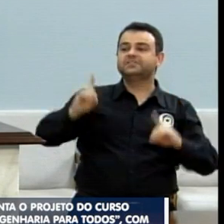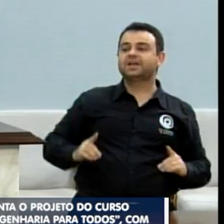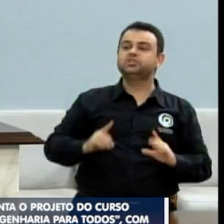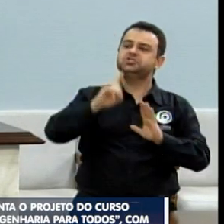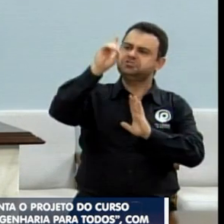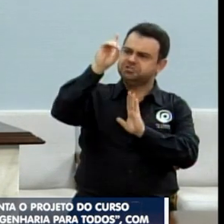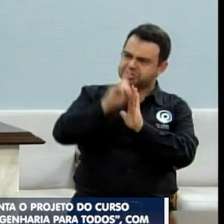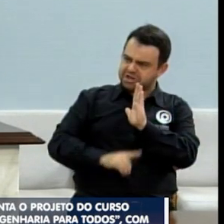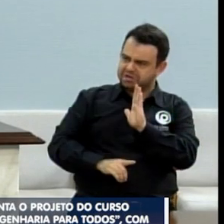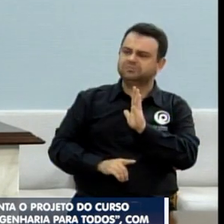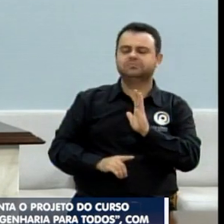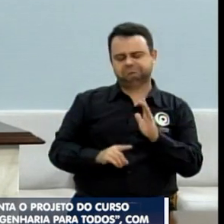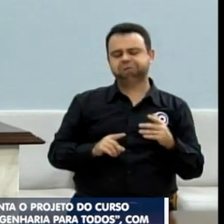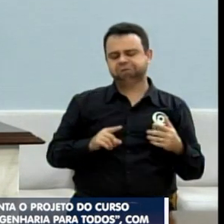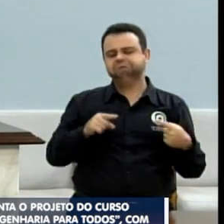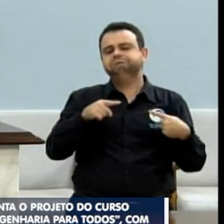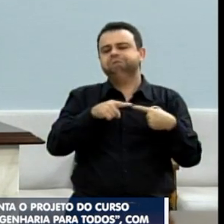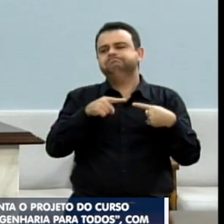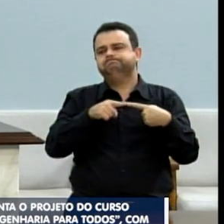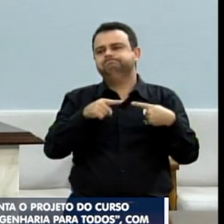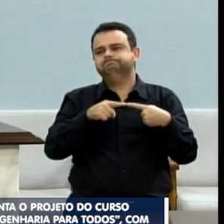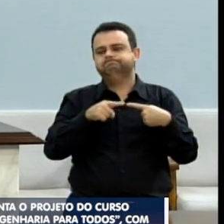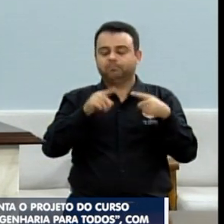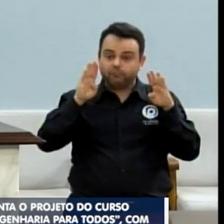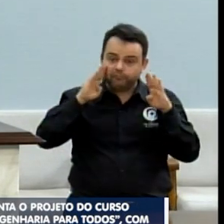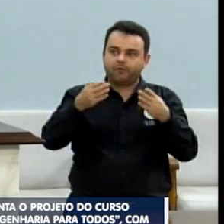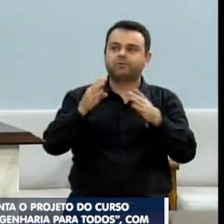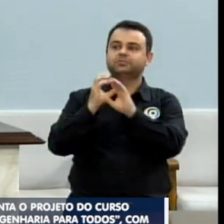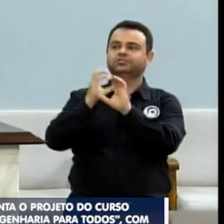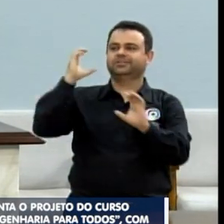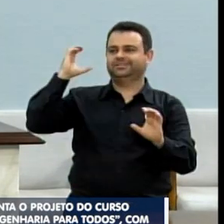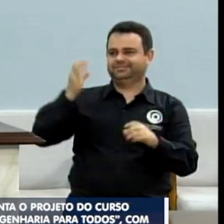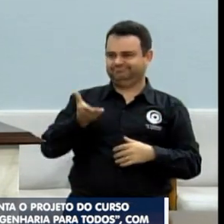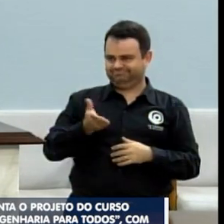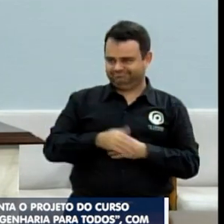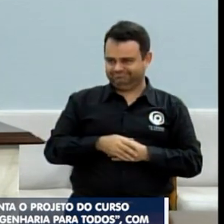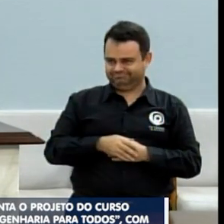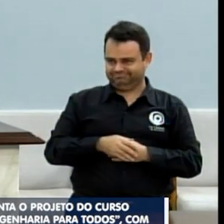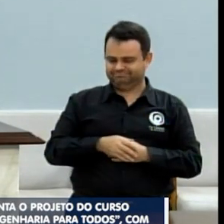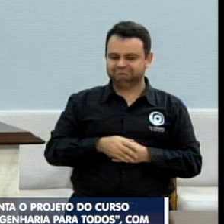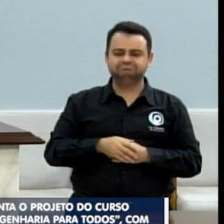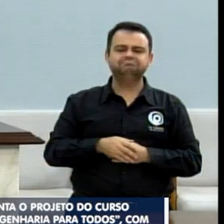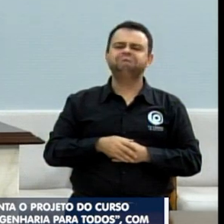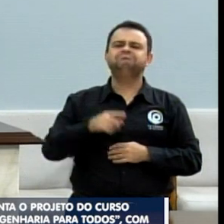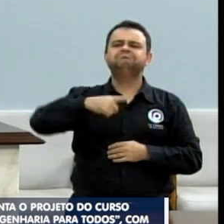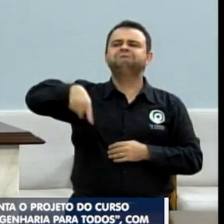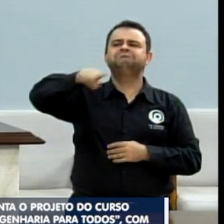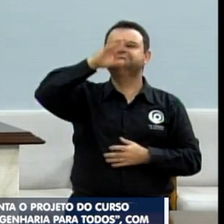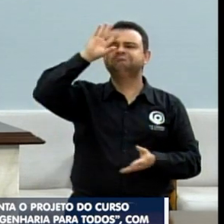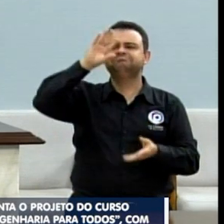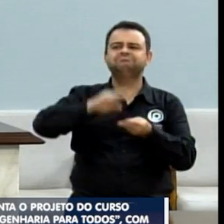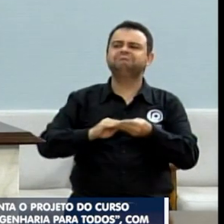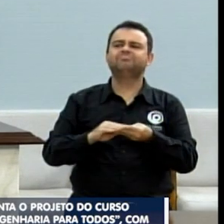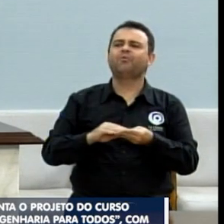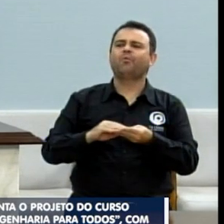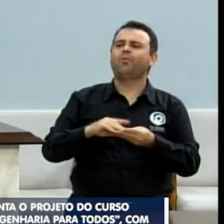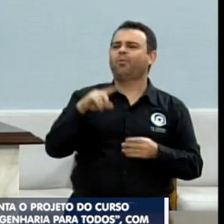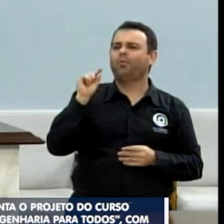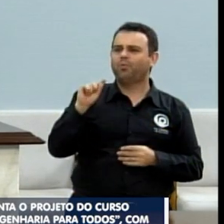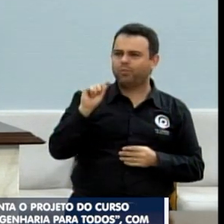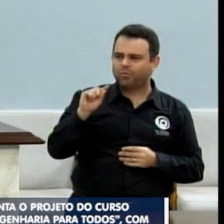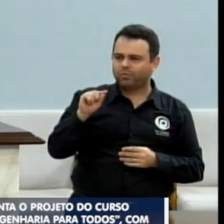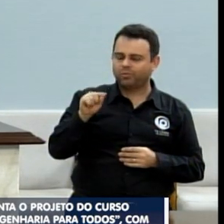com deficiências também voltado para a área da engenharia civil. E tudo isso mostra, né, para essas pessoas